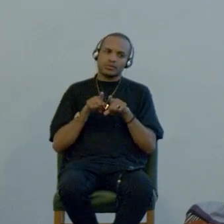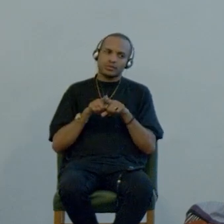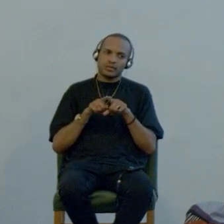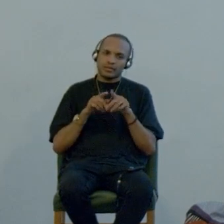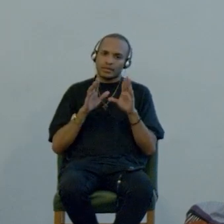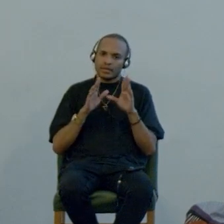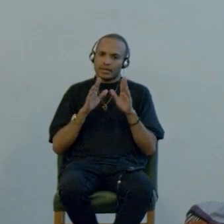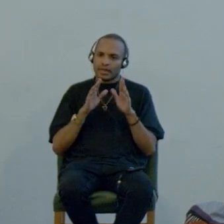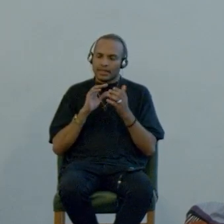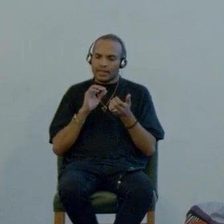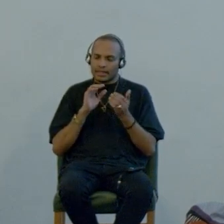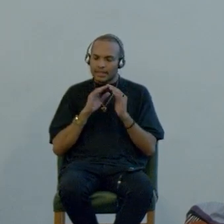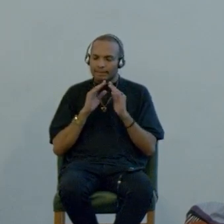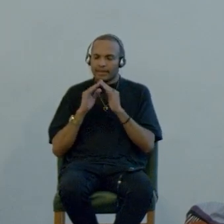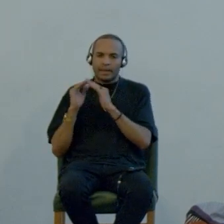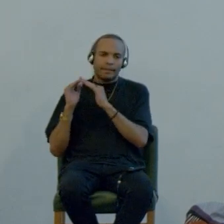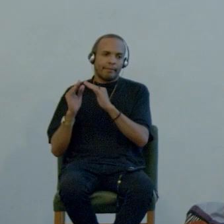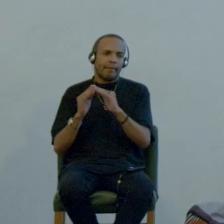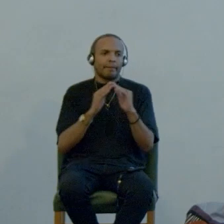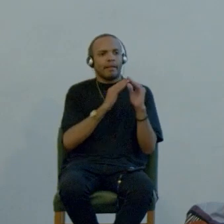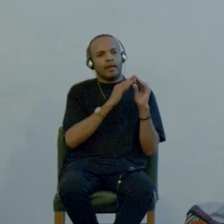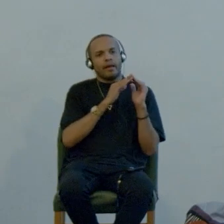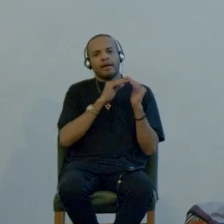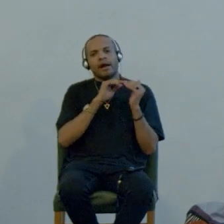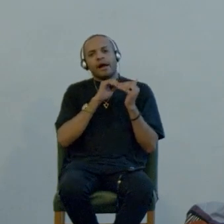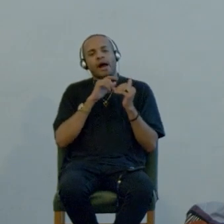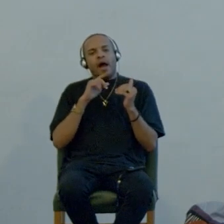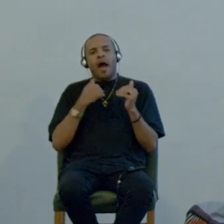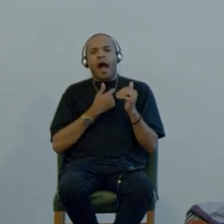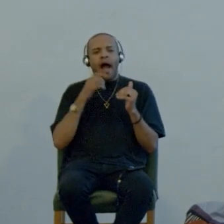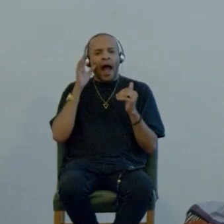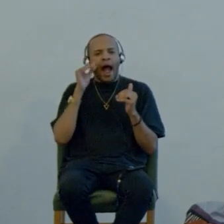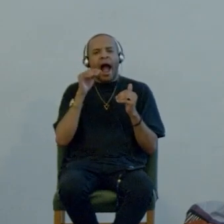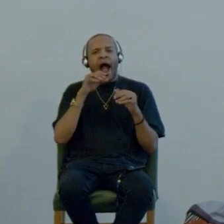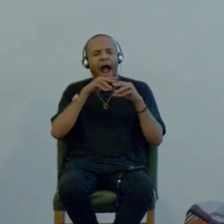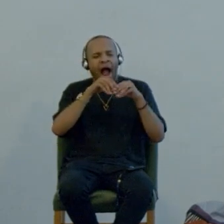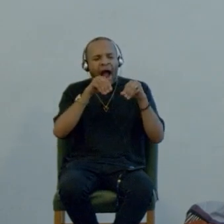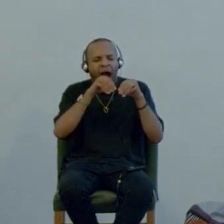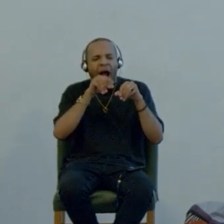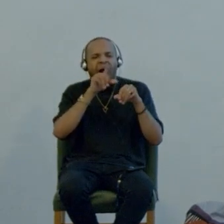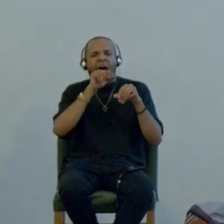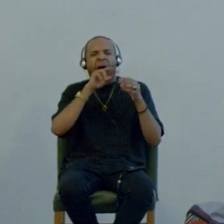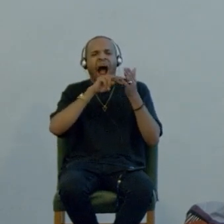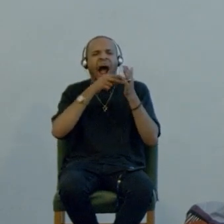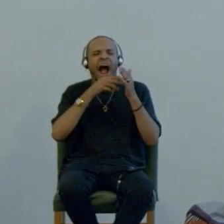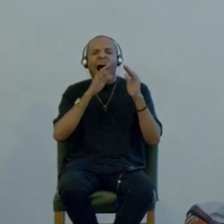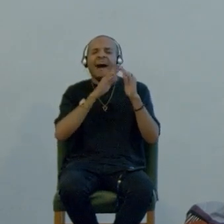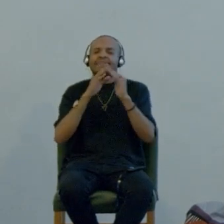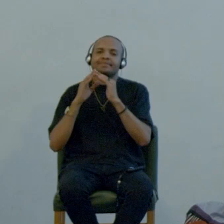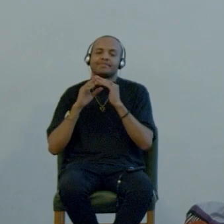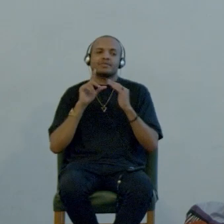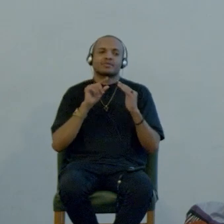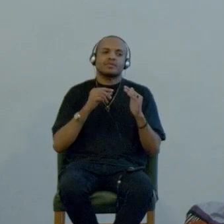s'intéresse au sol énormément. Ça veut dire quoi, habiter aujourd'hui? Ça veut dire quoi, habiter la